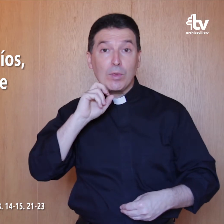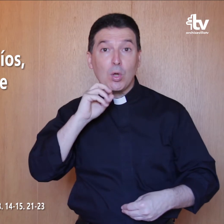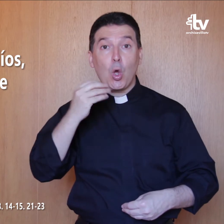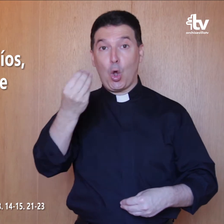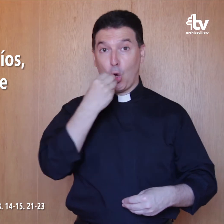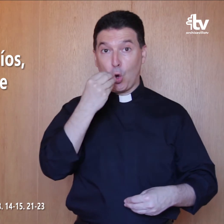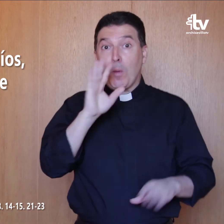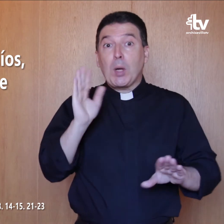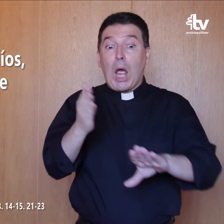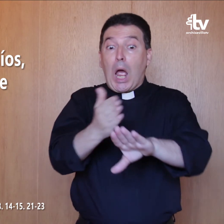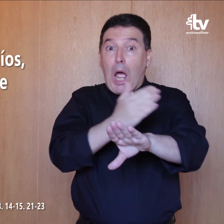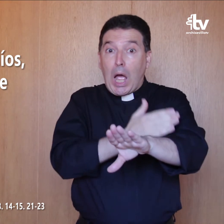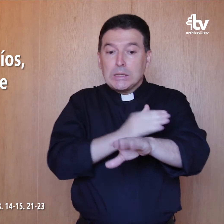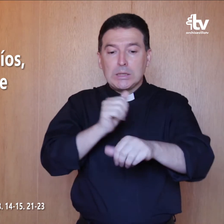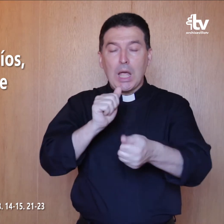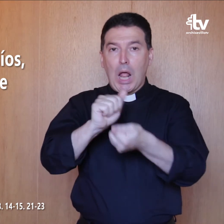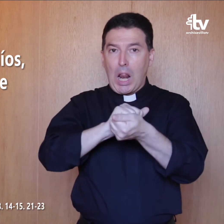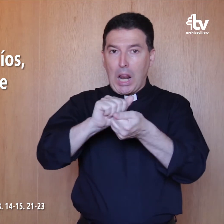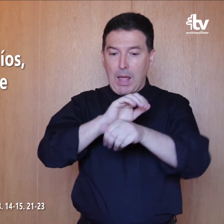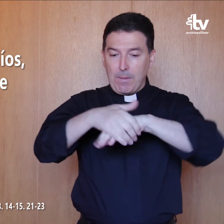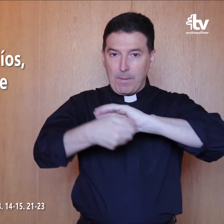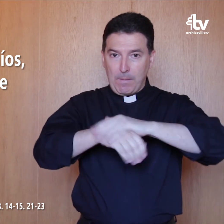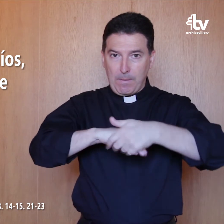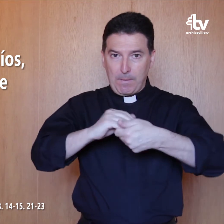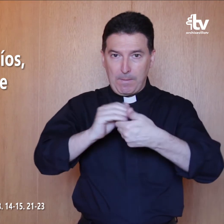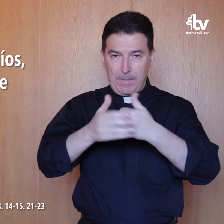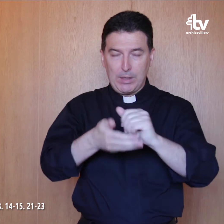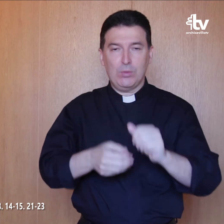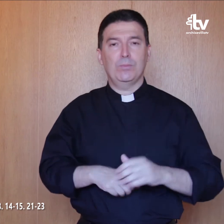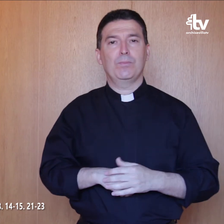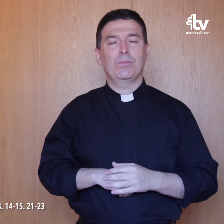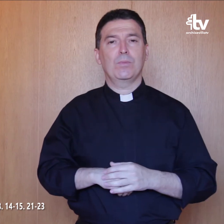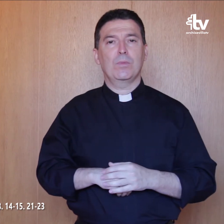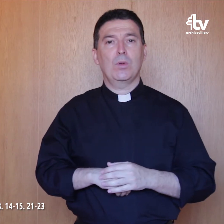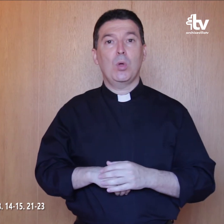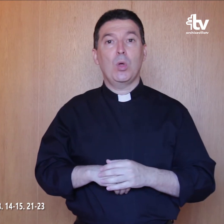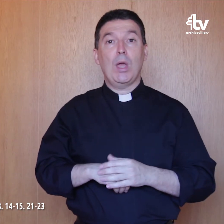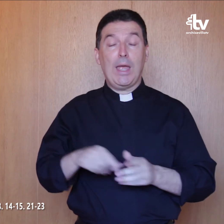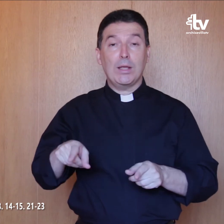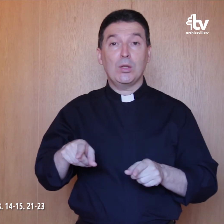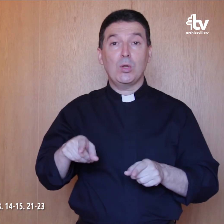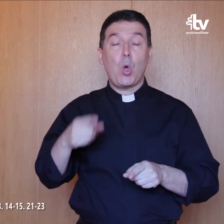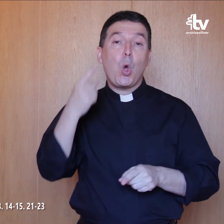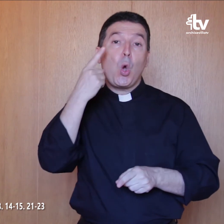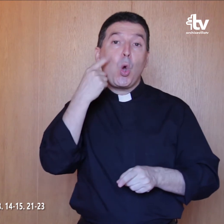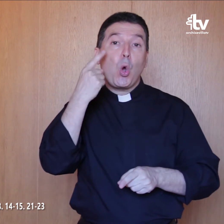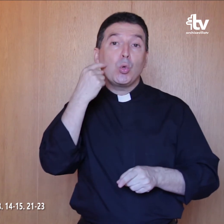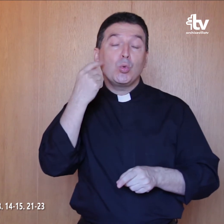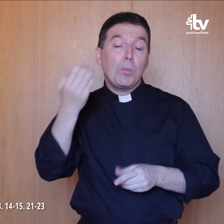no comen sin lavarse antes las manos, restregando bien, aferrándose a la